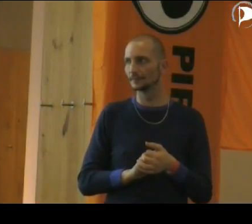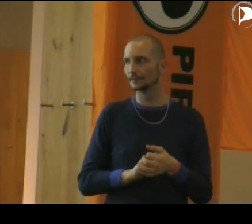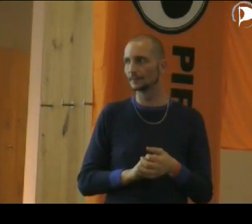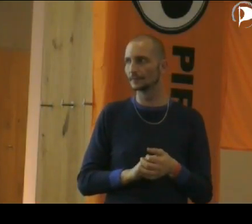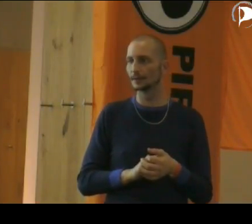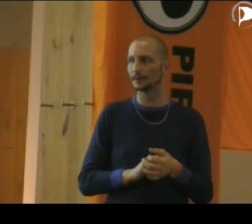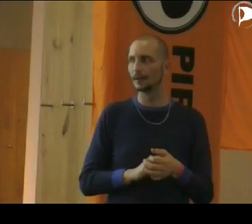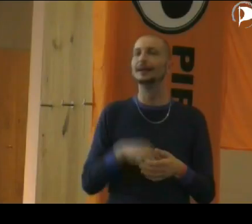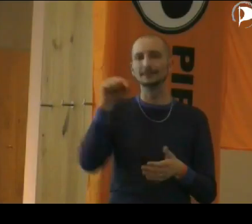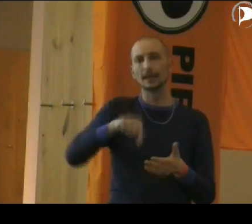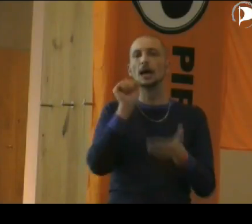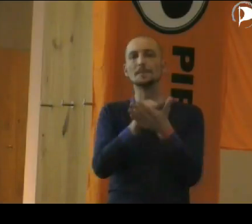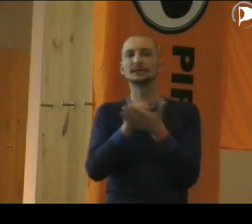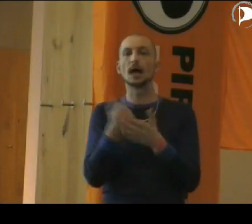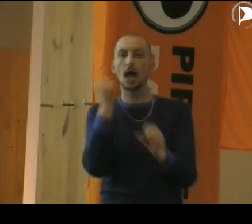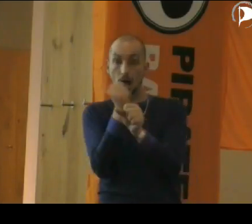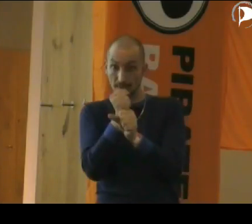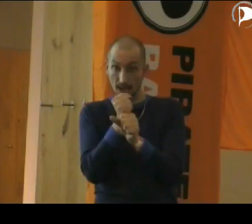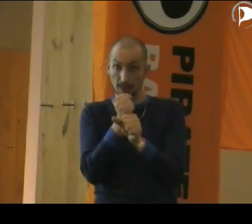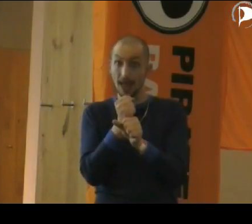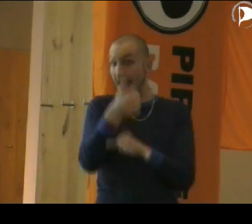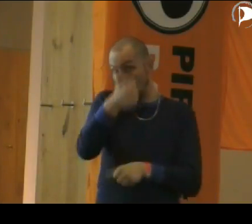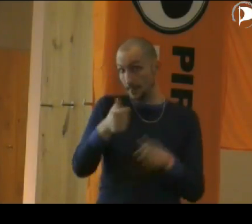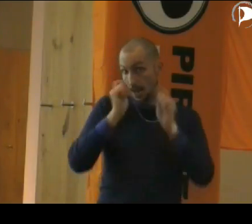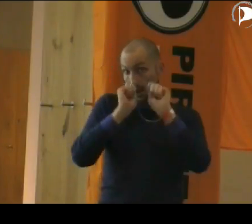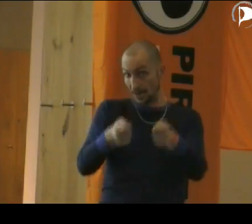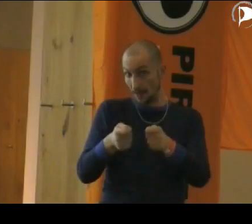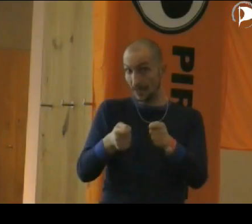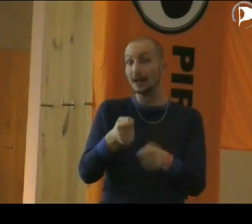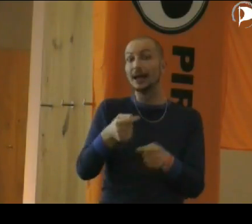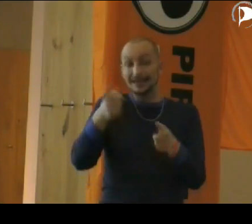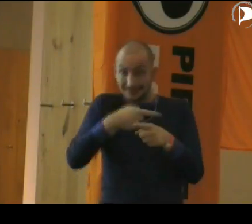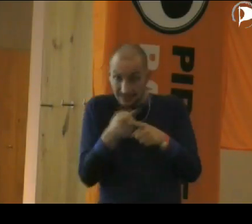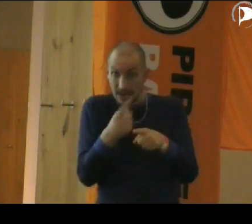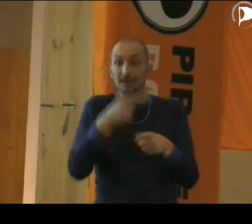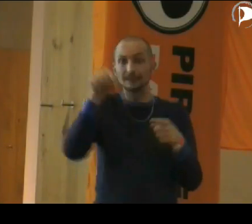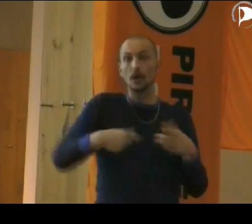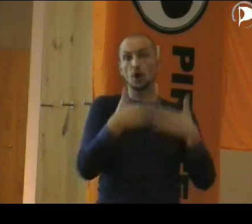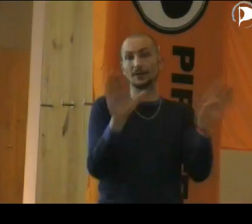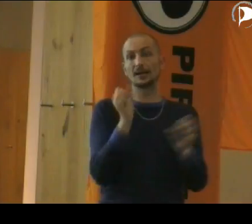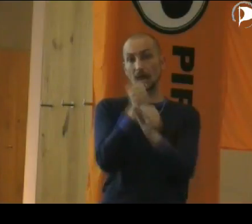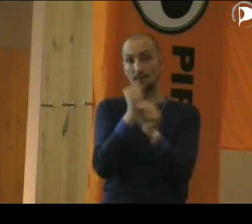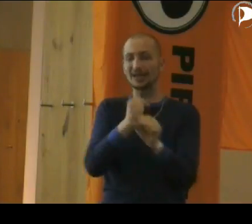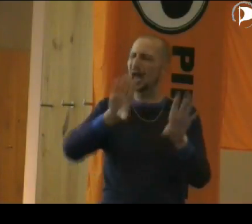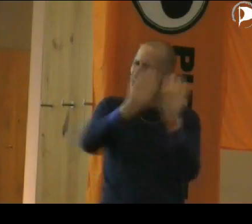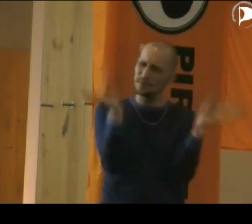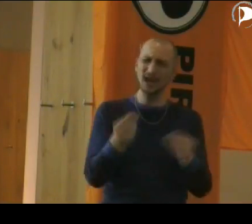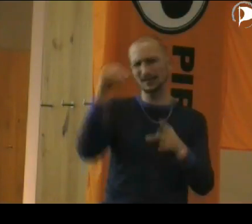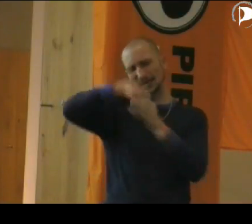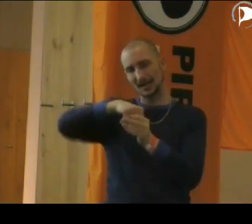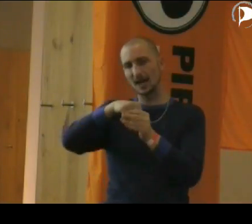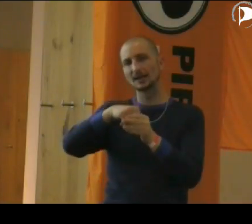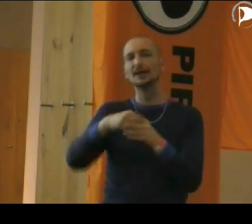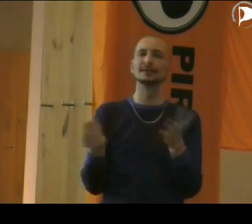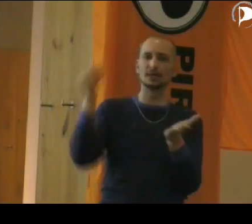die pressearbeit ist nicht die einzige aufgabe des politischen geschäfts ähnlicher auch ausdrücklich die irgendwie vielleicht ganz allgemein dazu das wort von einer